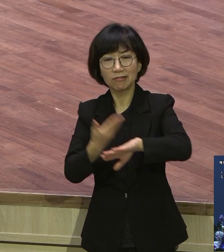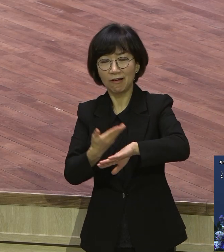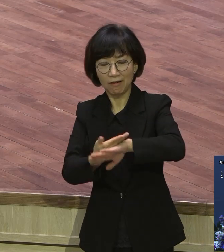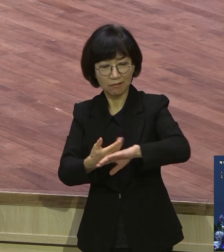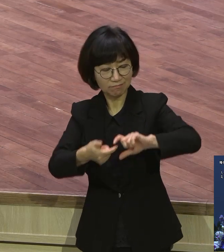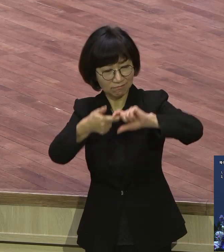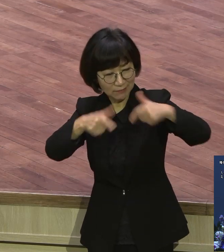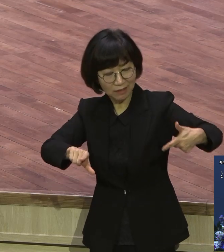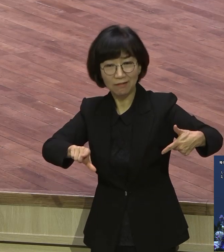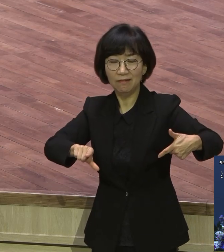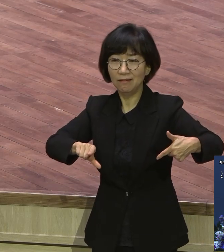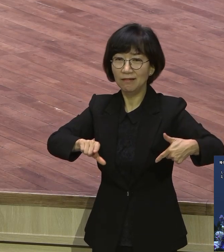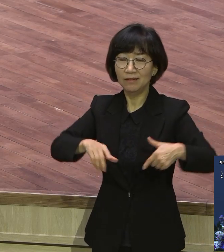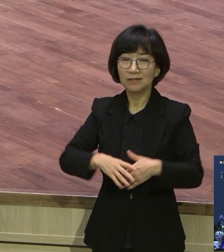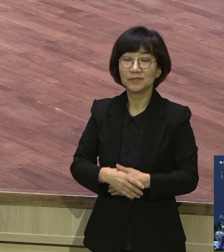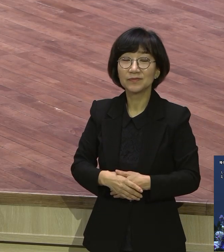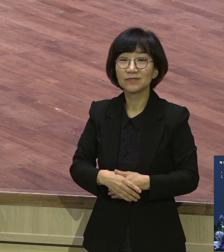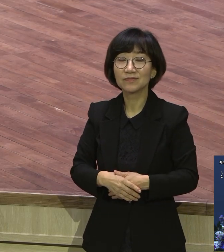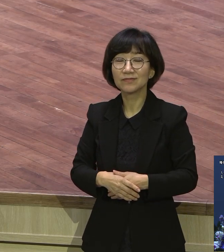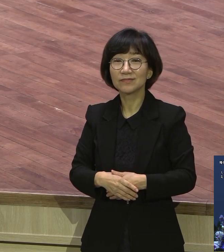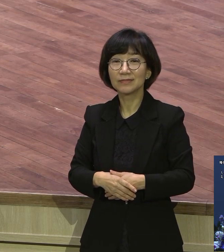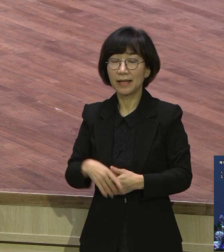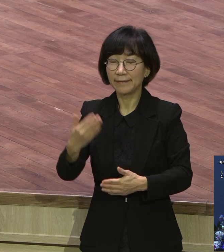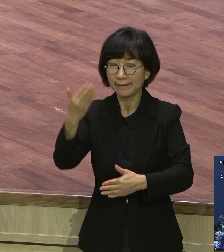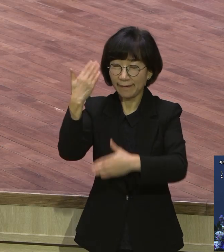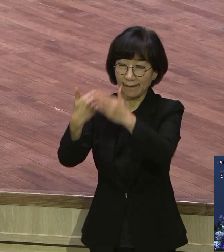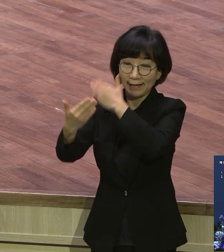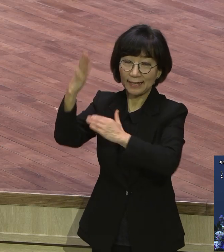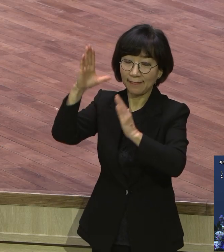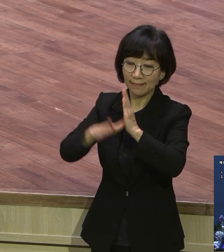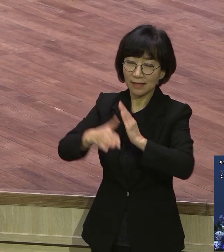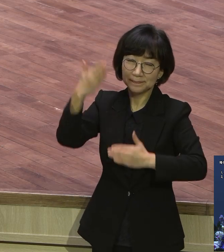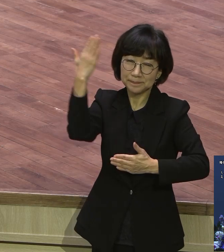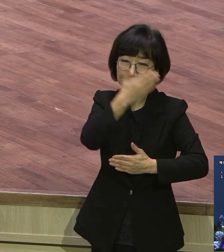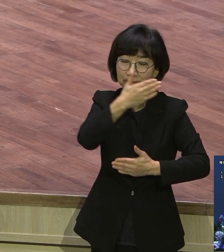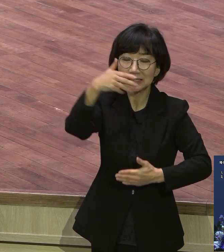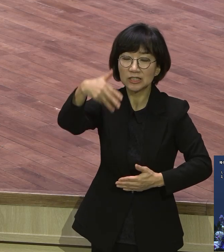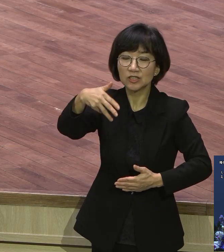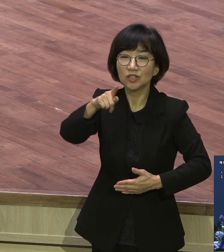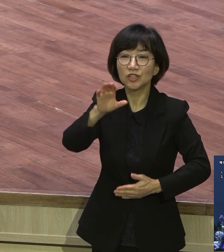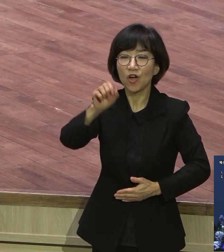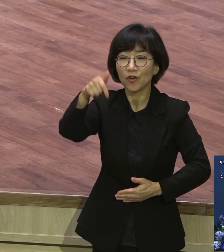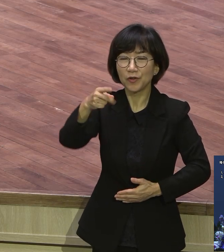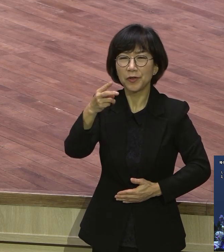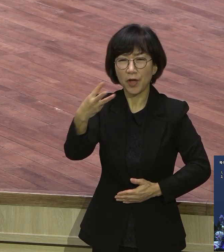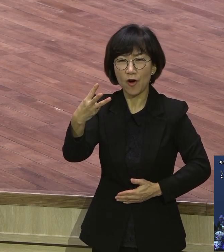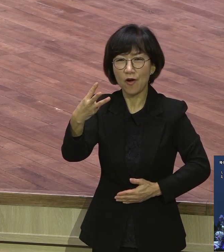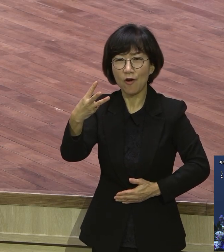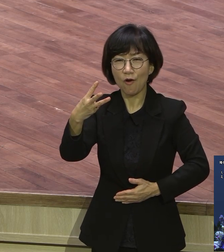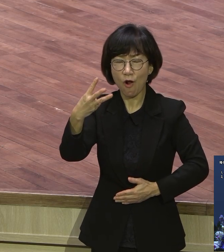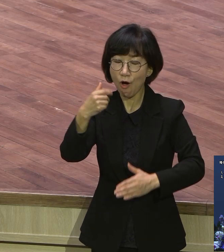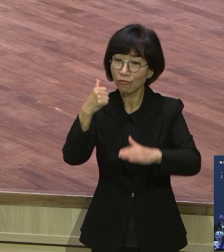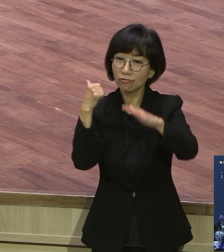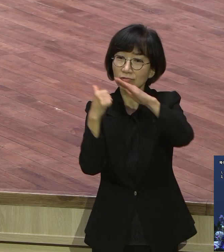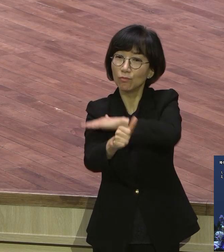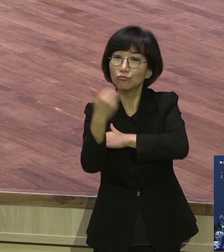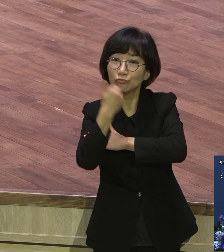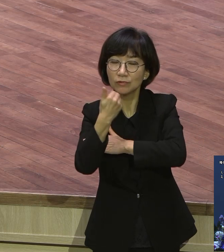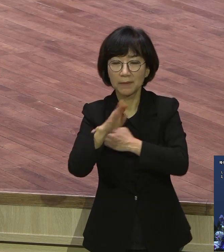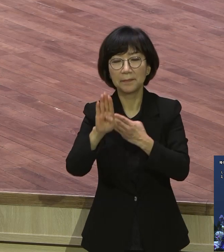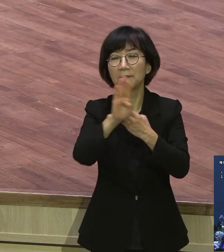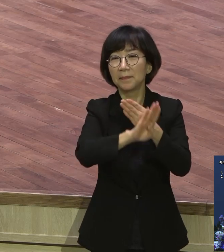개념이었어요 당시에는 청결을 거린 바리세인들이었어요 바리세인을 떠올리게 했어요